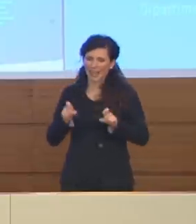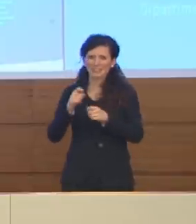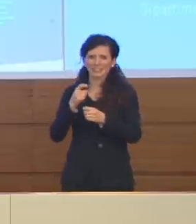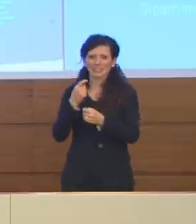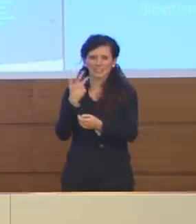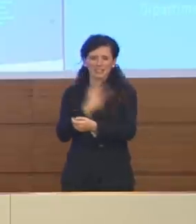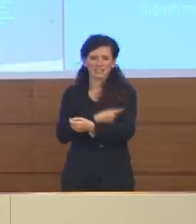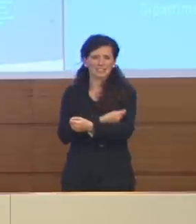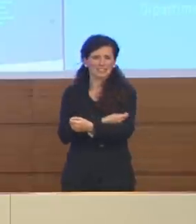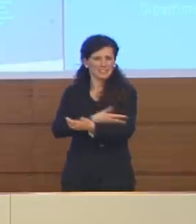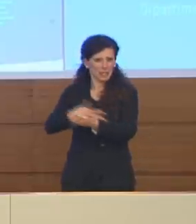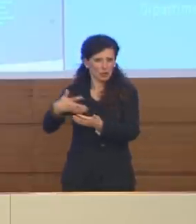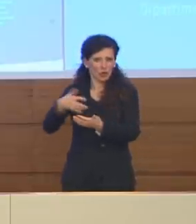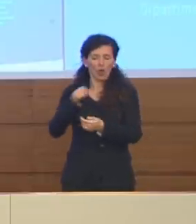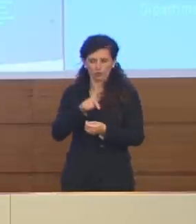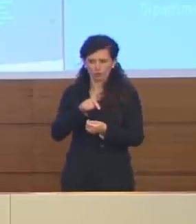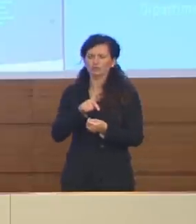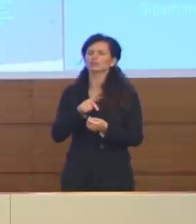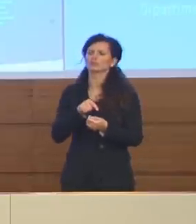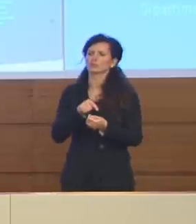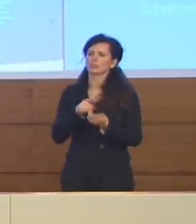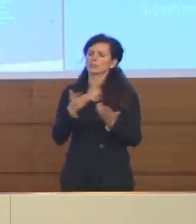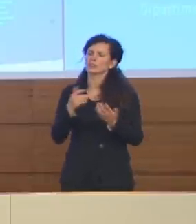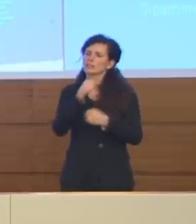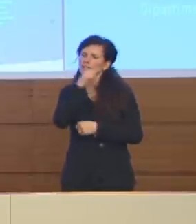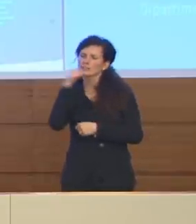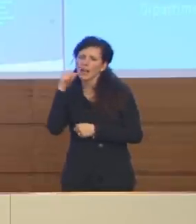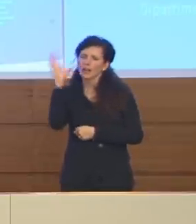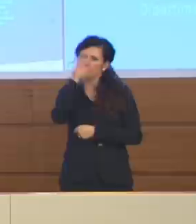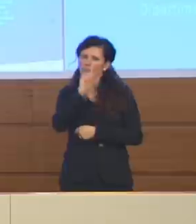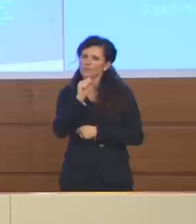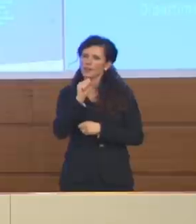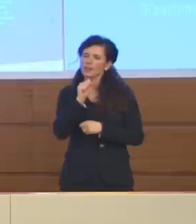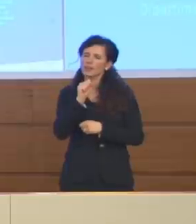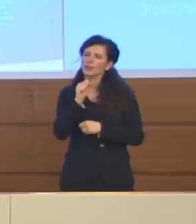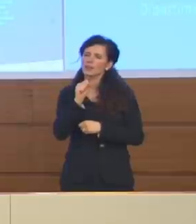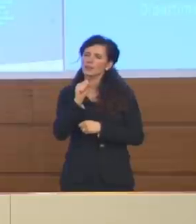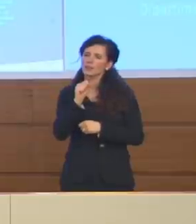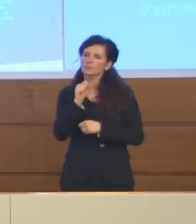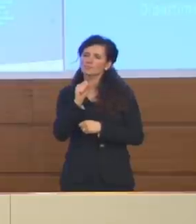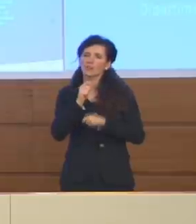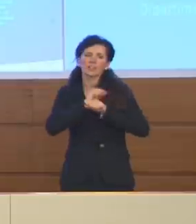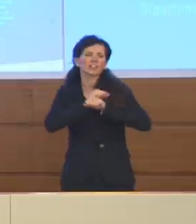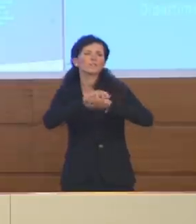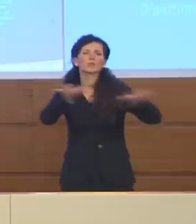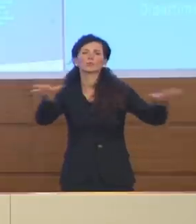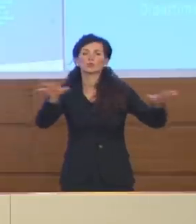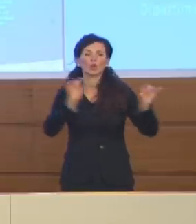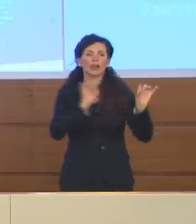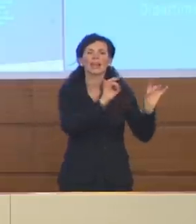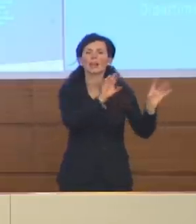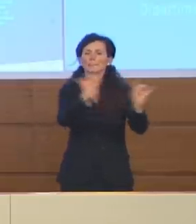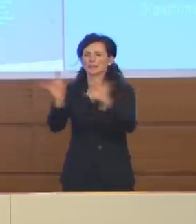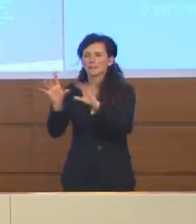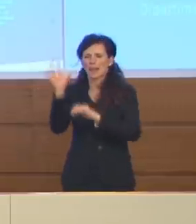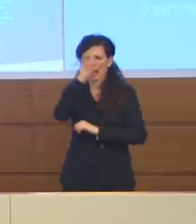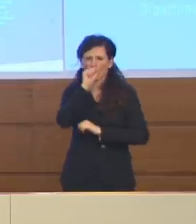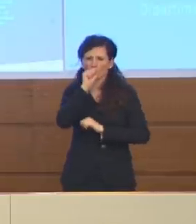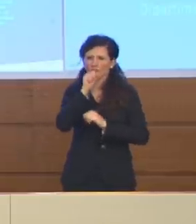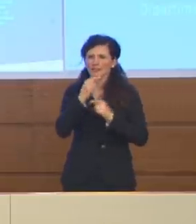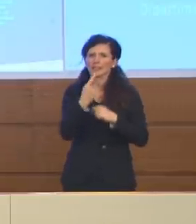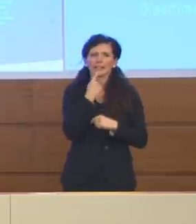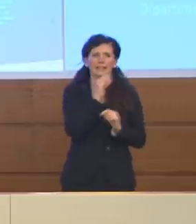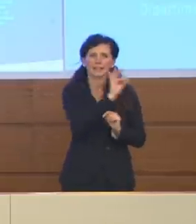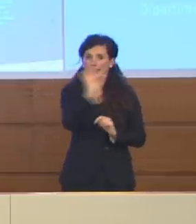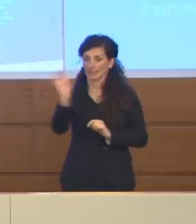spera a breve serviranno esclusivamente ad una mappatura della diffusione dell'epidemia premesso anche che